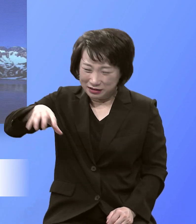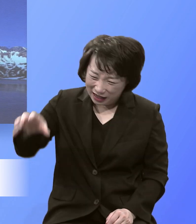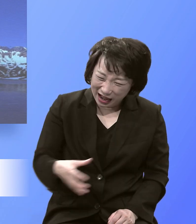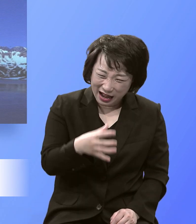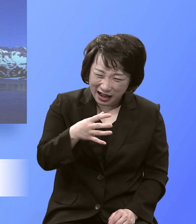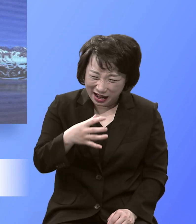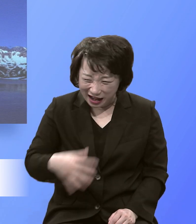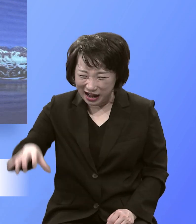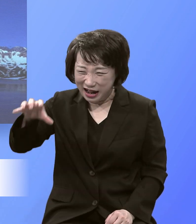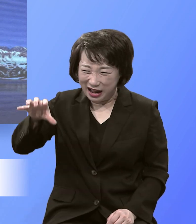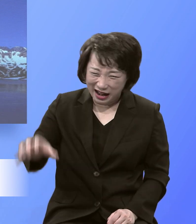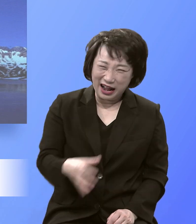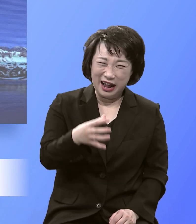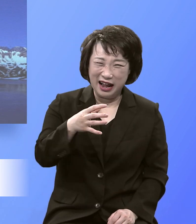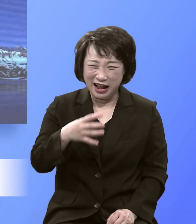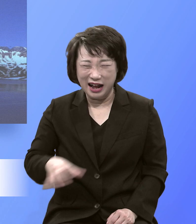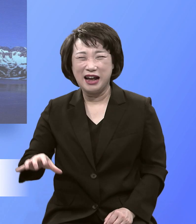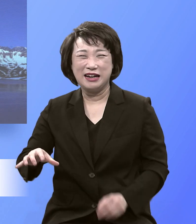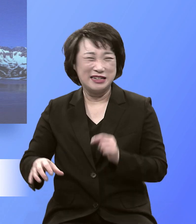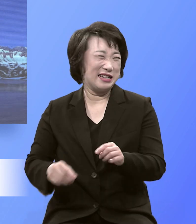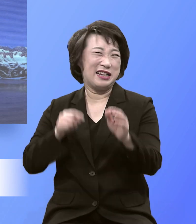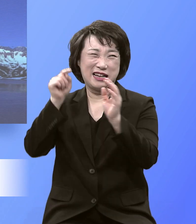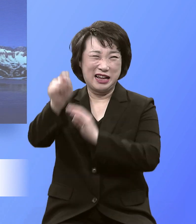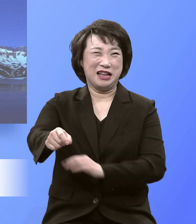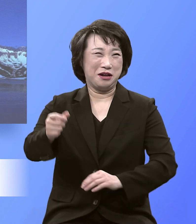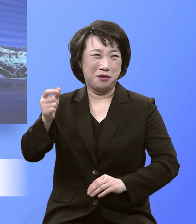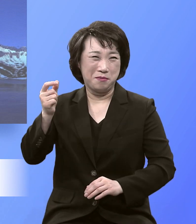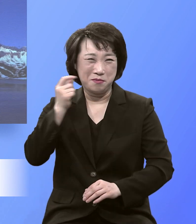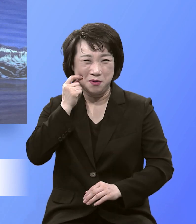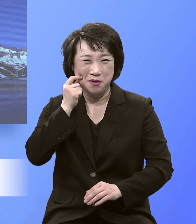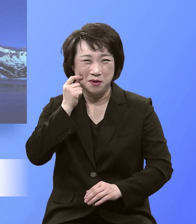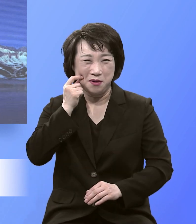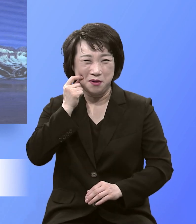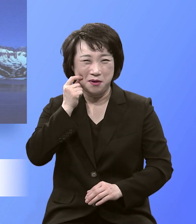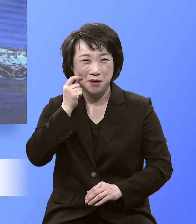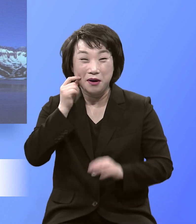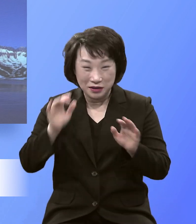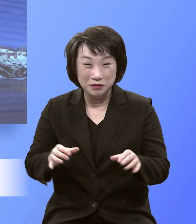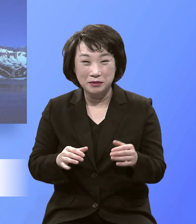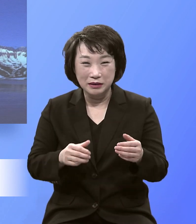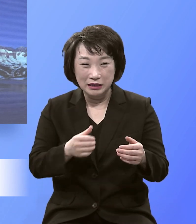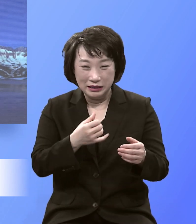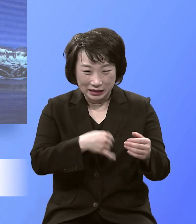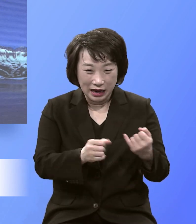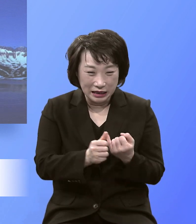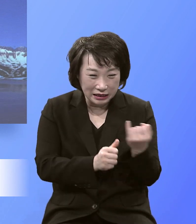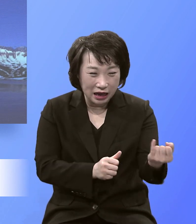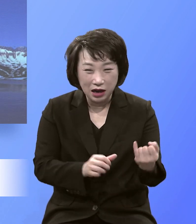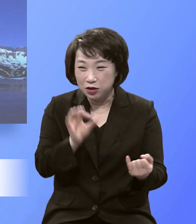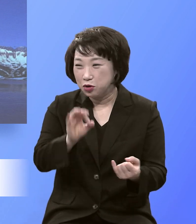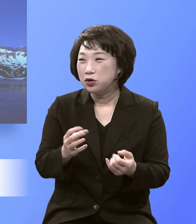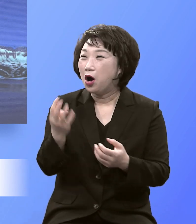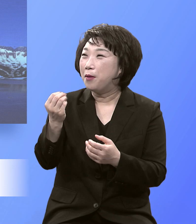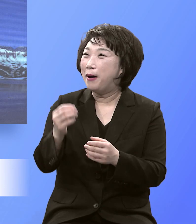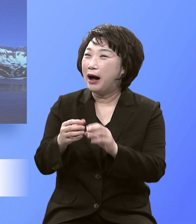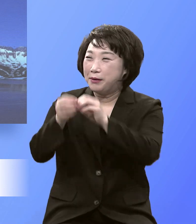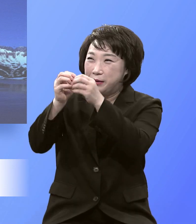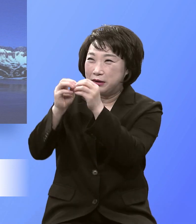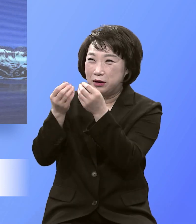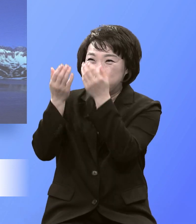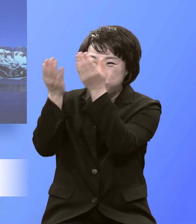줘야 가지. 땡그랑 땡 합니다. 그러면 사이가 나와서 돈 걸으면